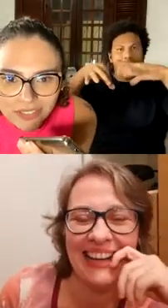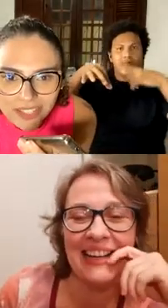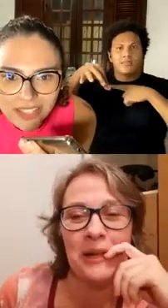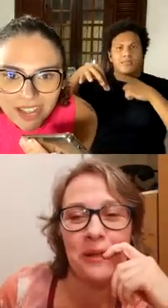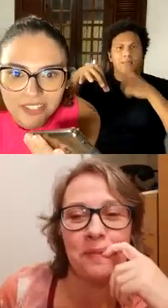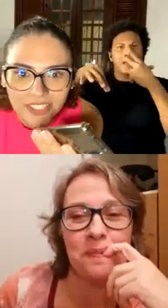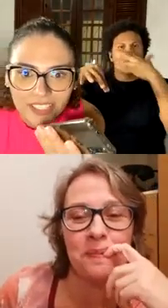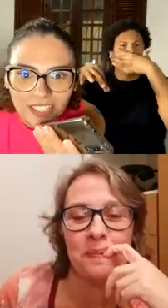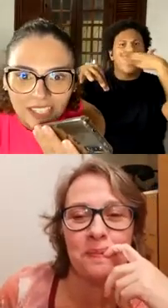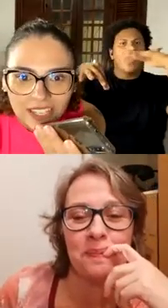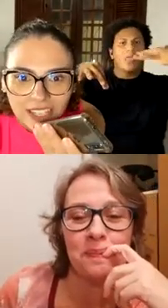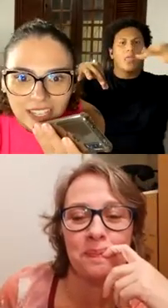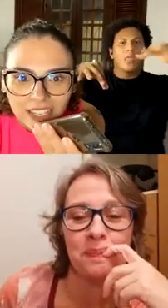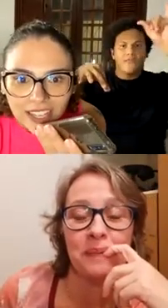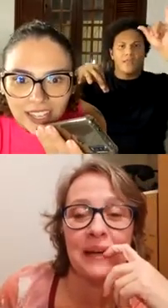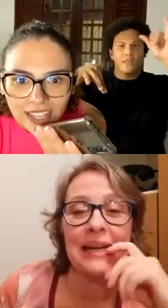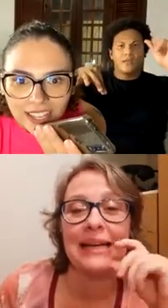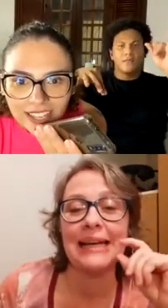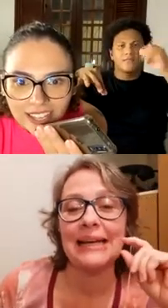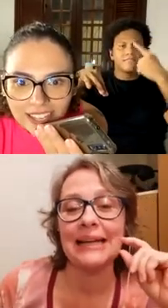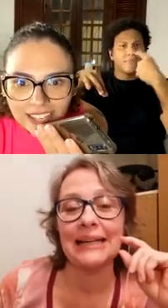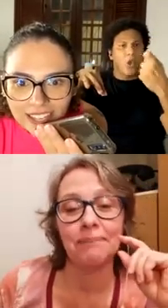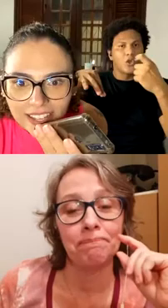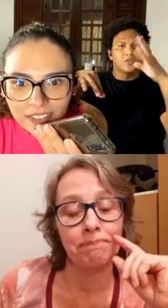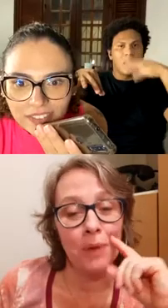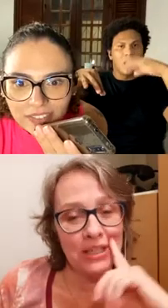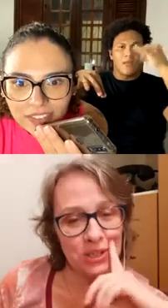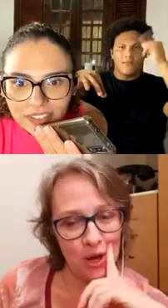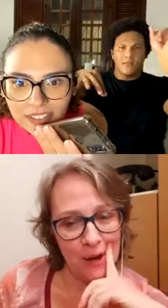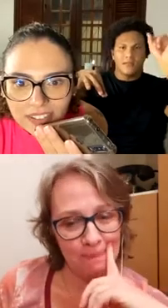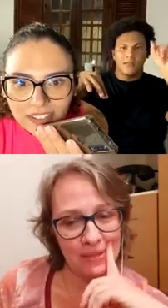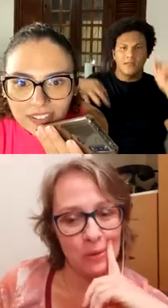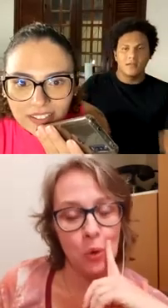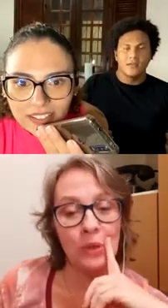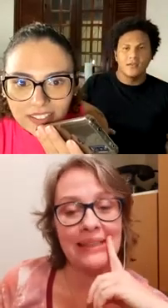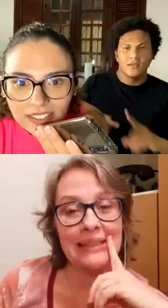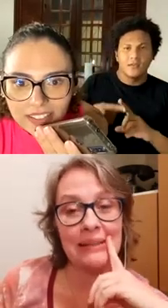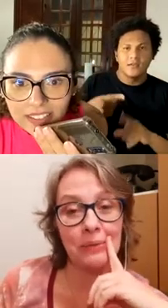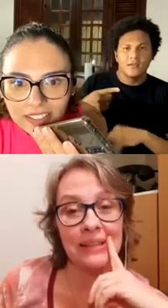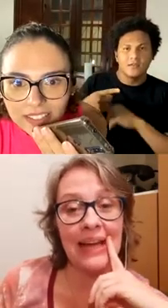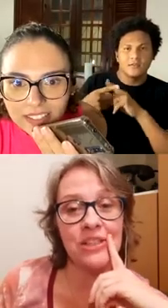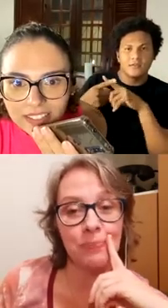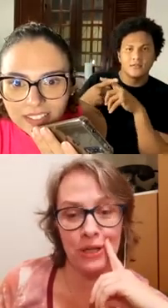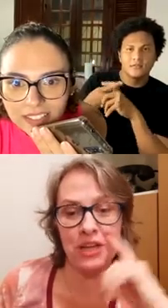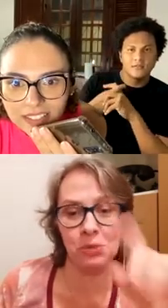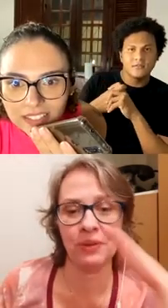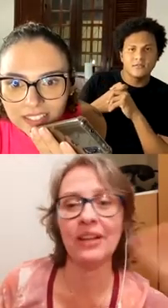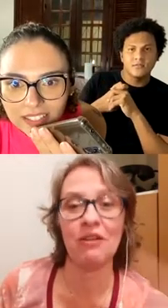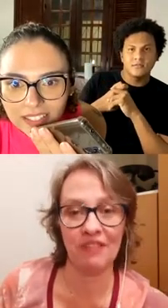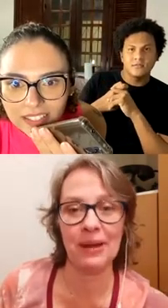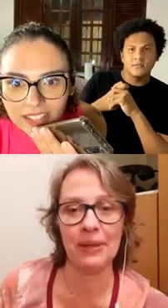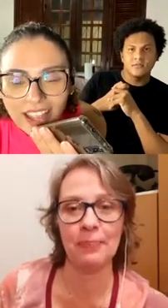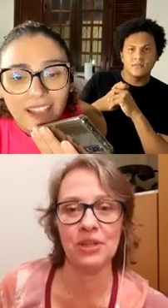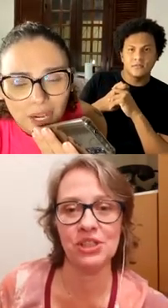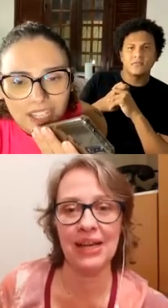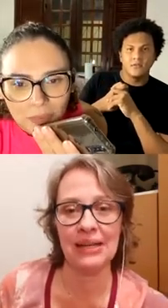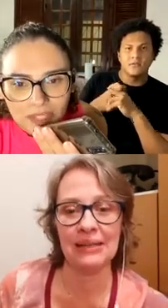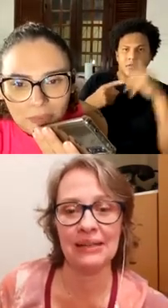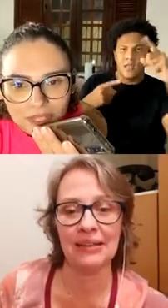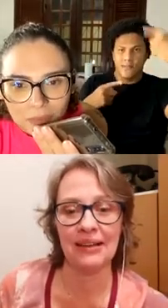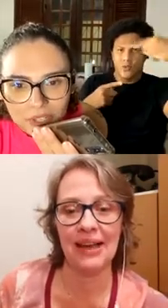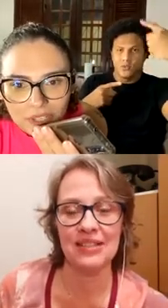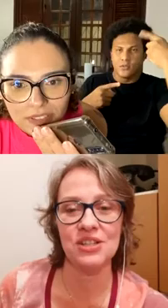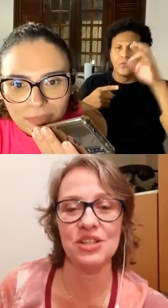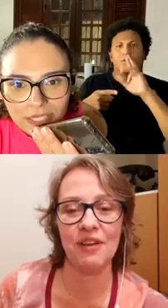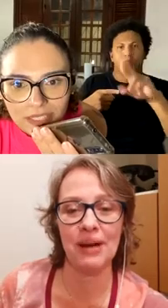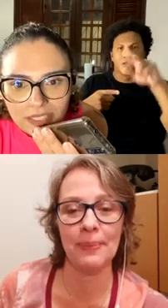cheiro, é verdade? Olha só, O dente, posso responder? Não, vai ficar para depois, né? Vai deixar para